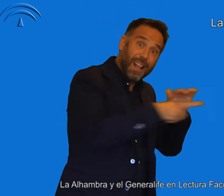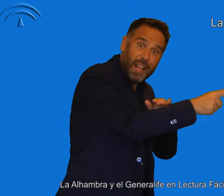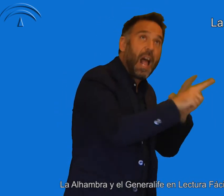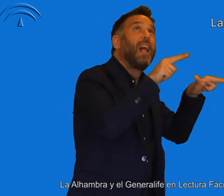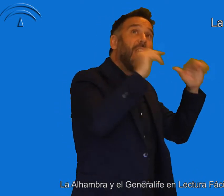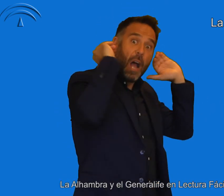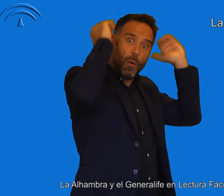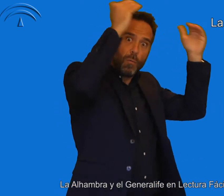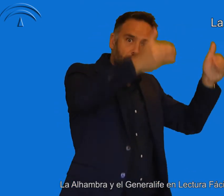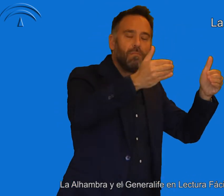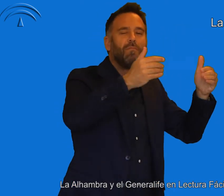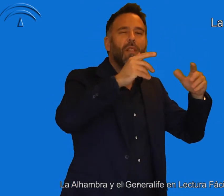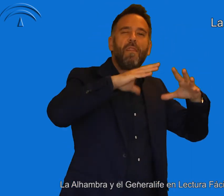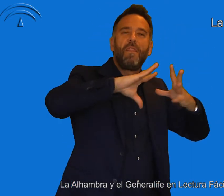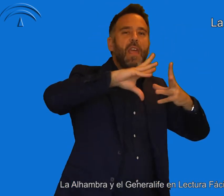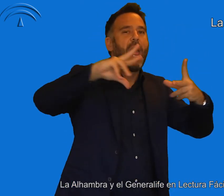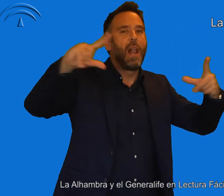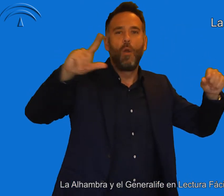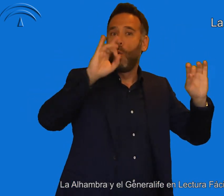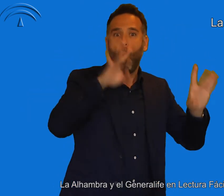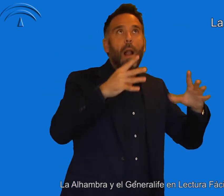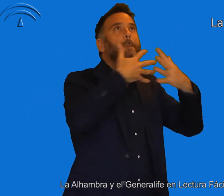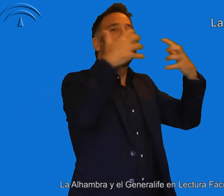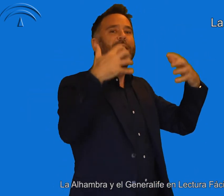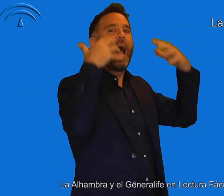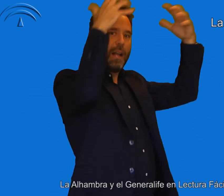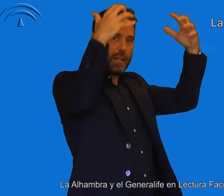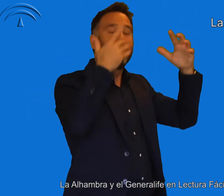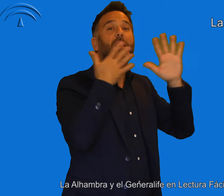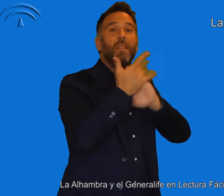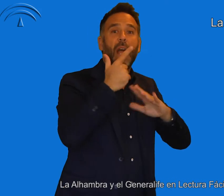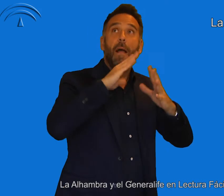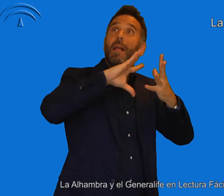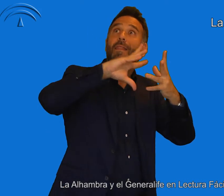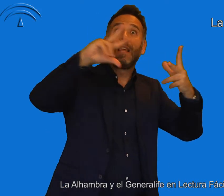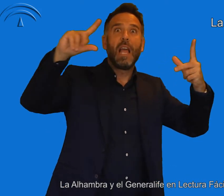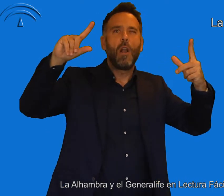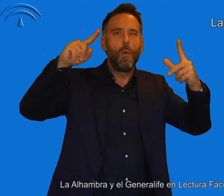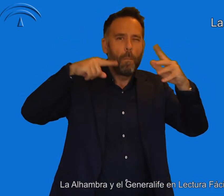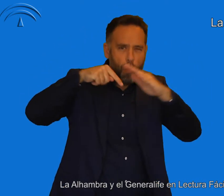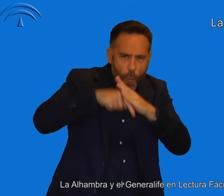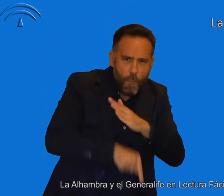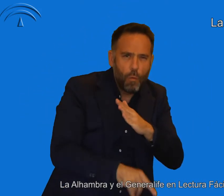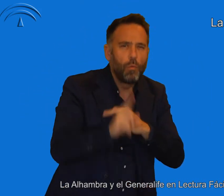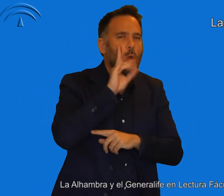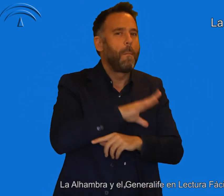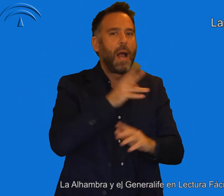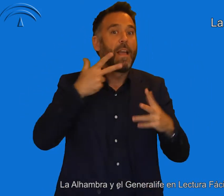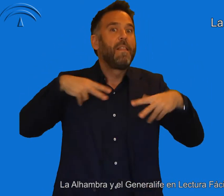representa la bóveda del firmamento. Tiene un mensaje: el firmamento es profundo y parece